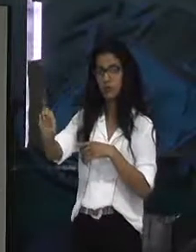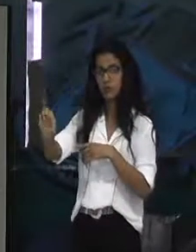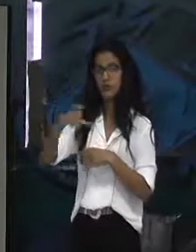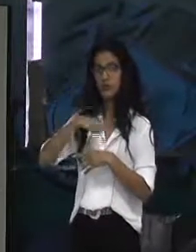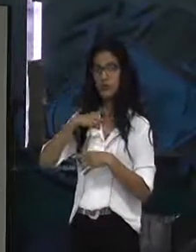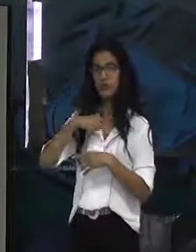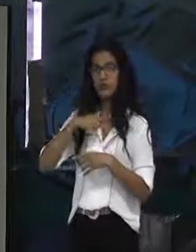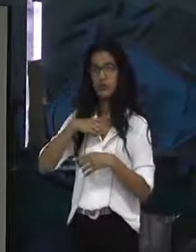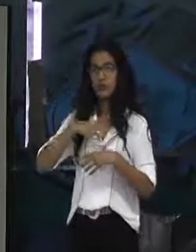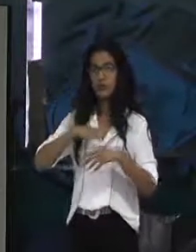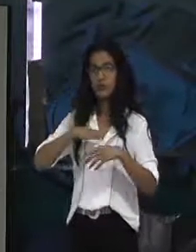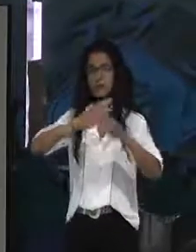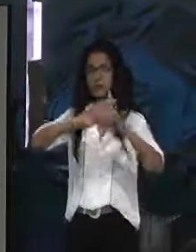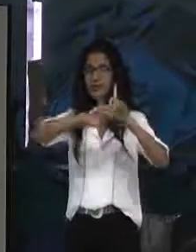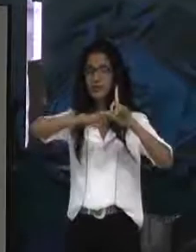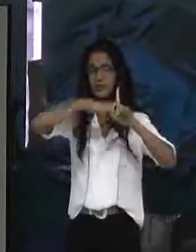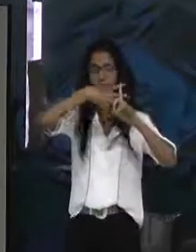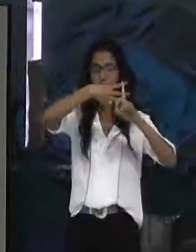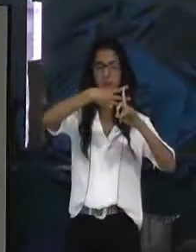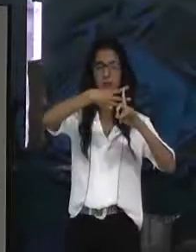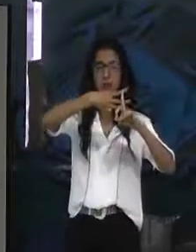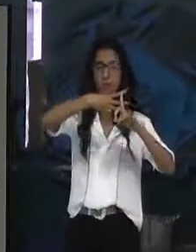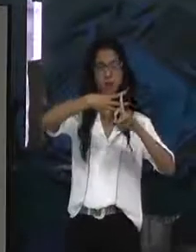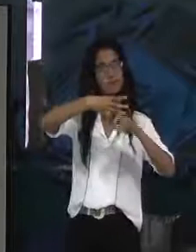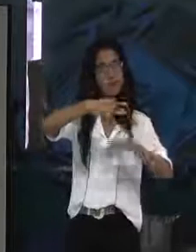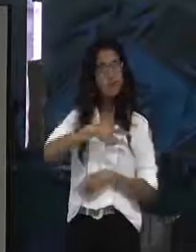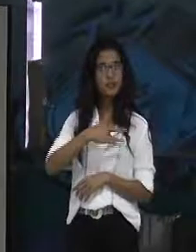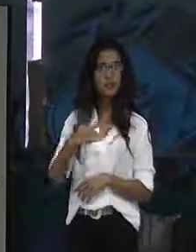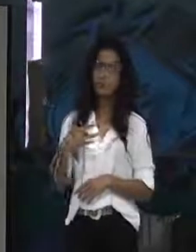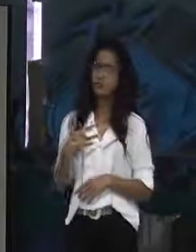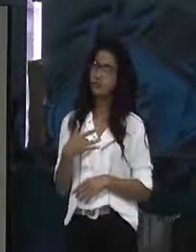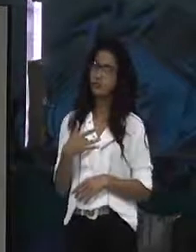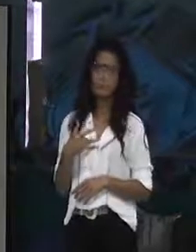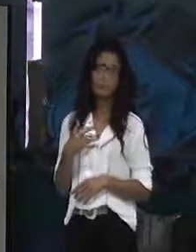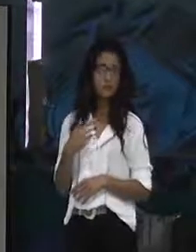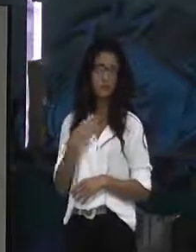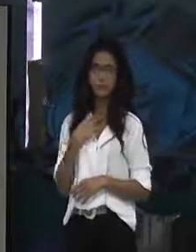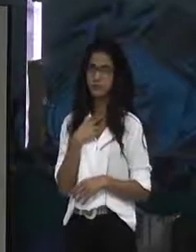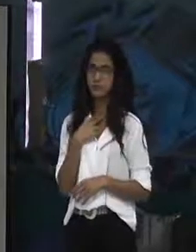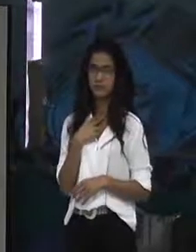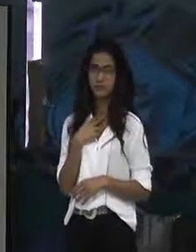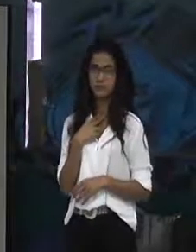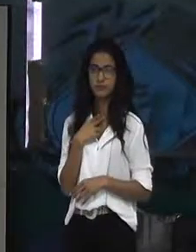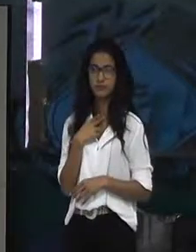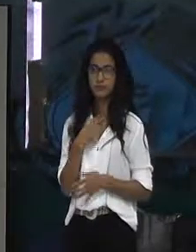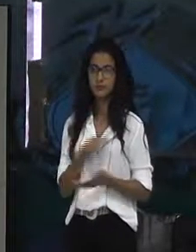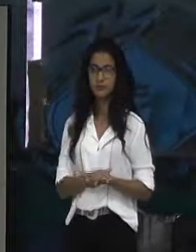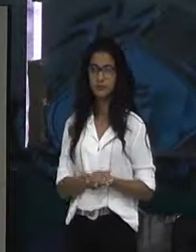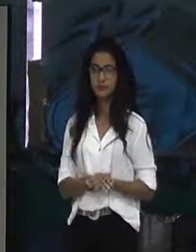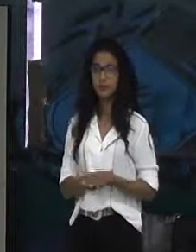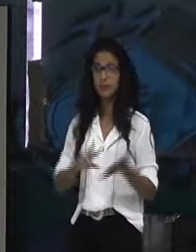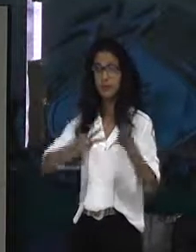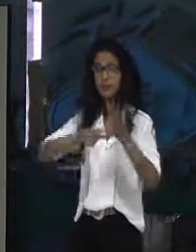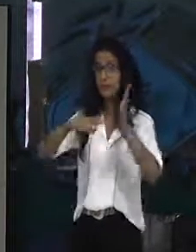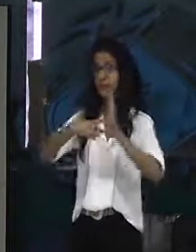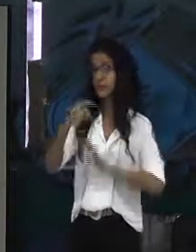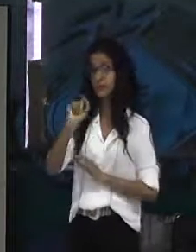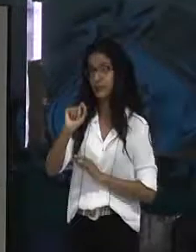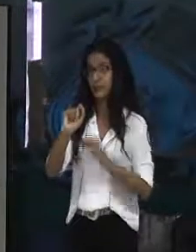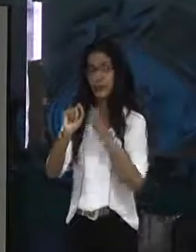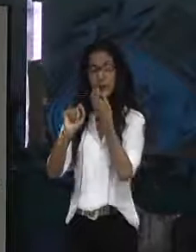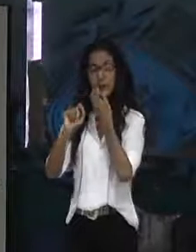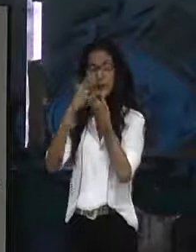sua capacidade. Isso em saúde não é discurso, isso em saúde não é palavras bonitas. Significa estar na porta